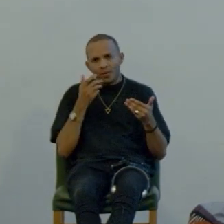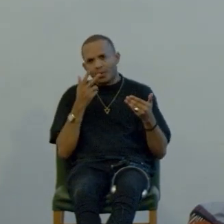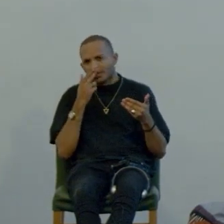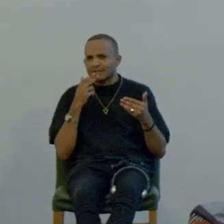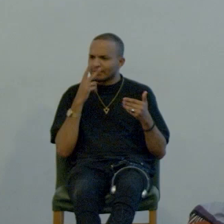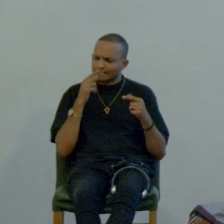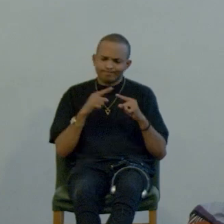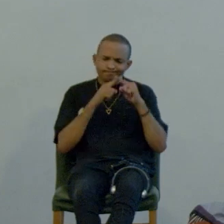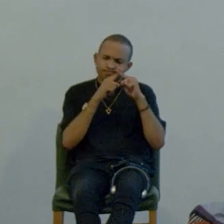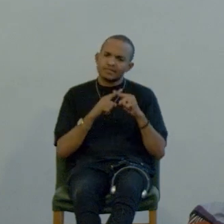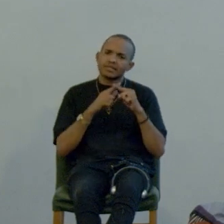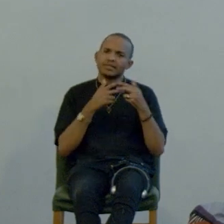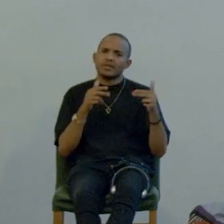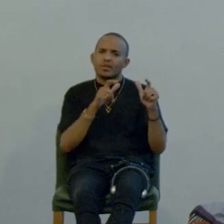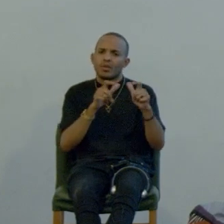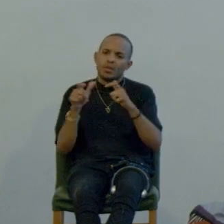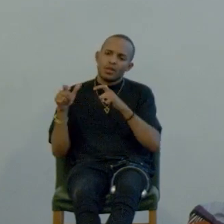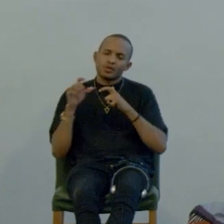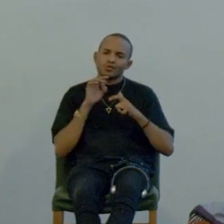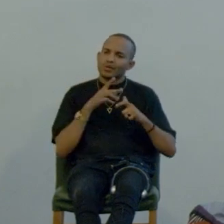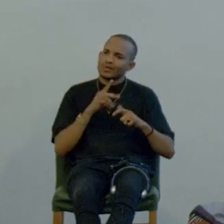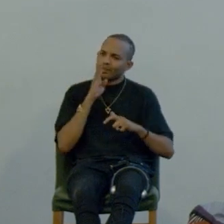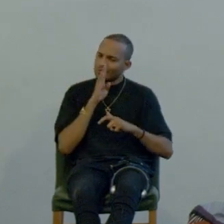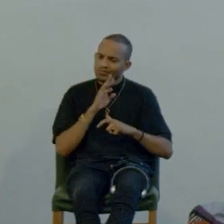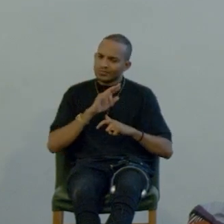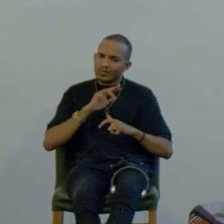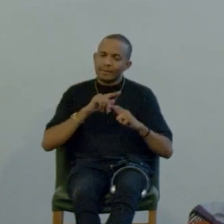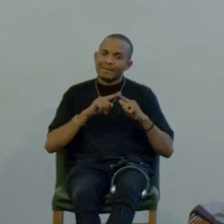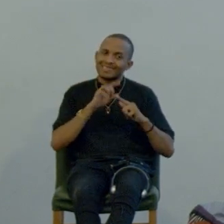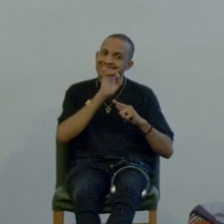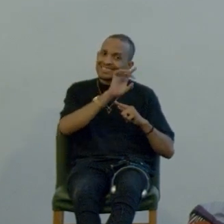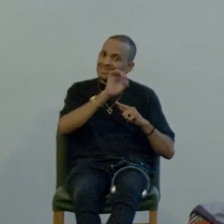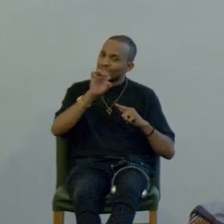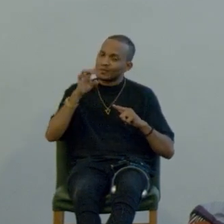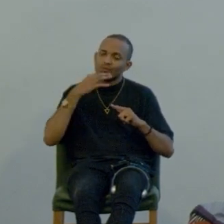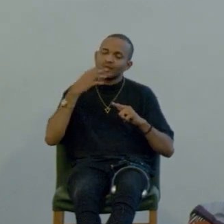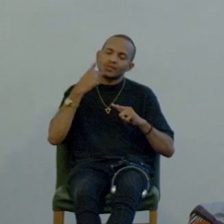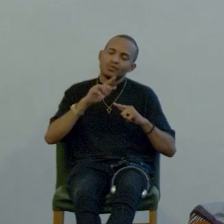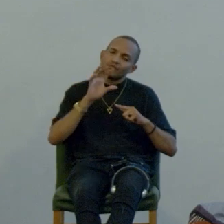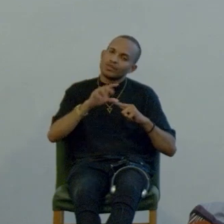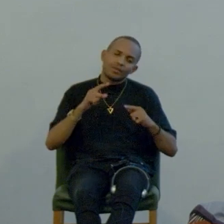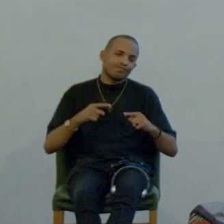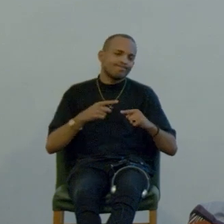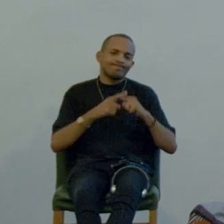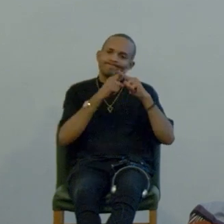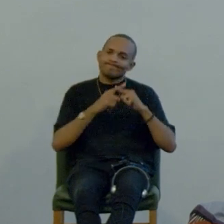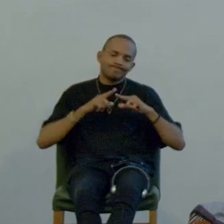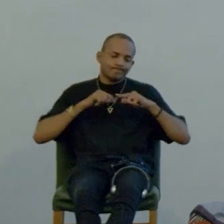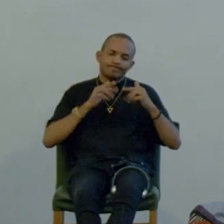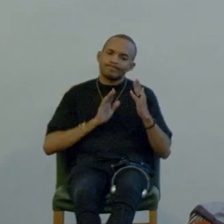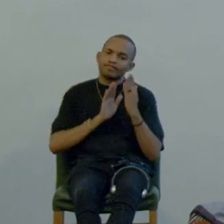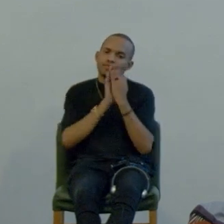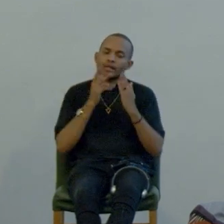uma batalha em vários lugares do mundo, né? Não é só aqui no Brasil, mas cada um conhece melhor a sua batalha, a briga que está encarando,